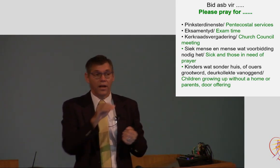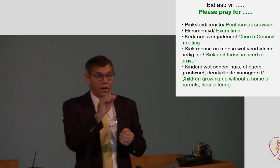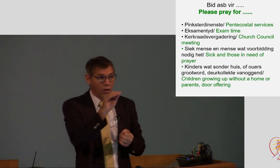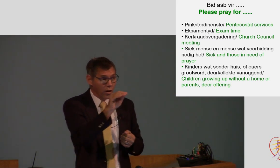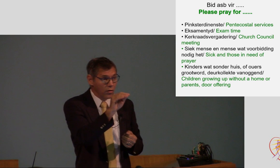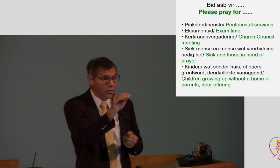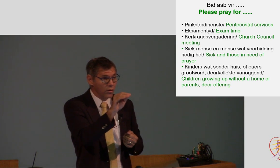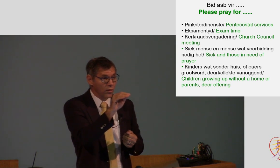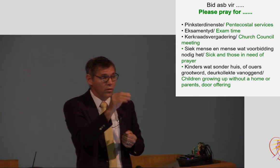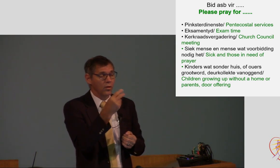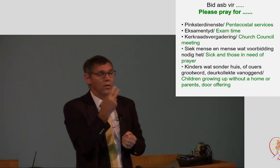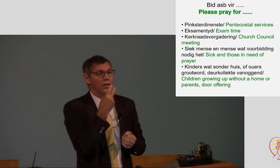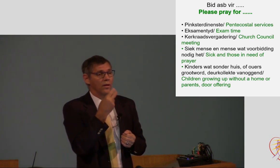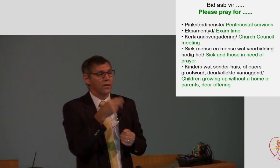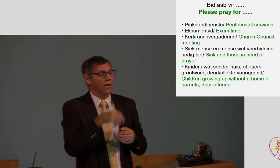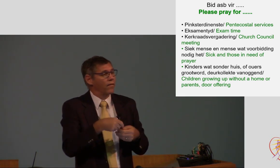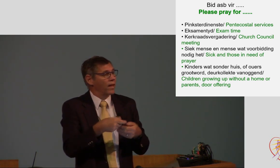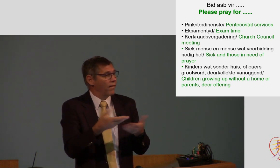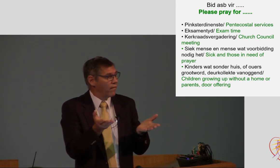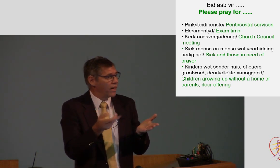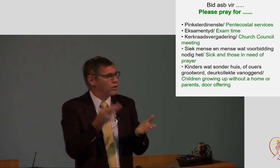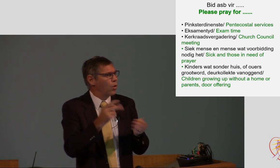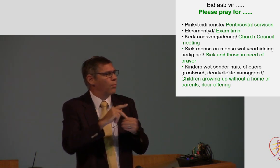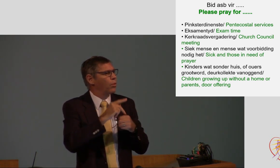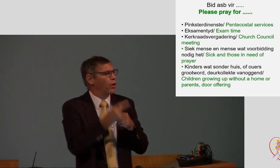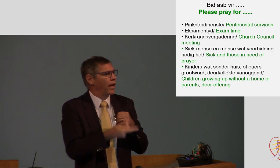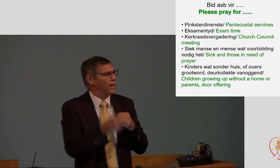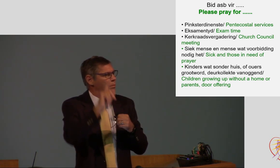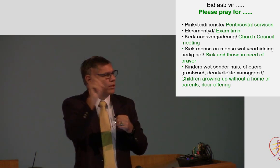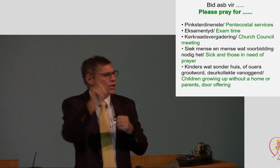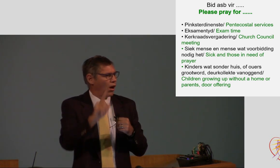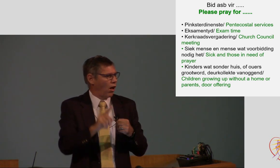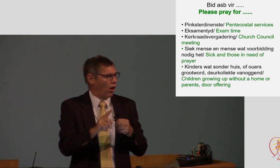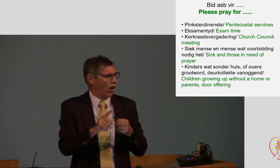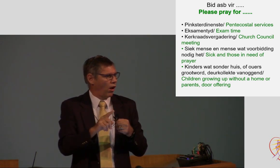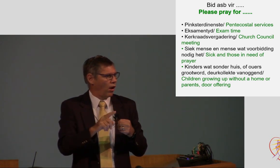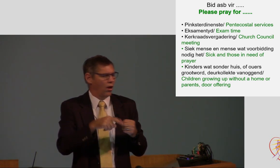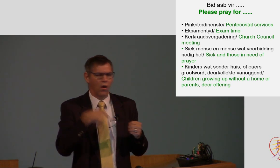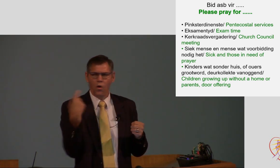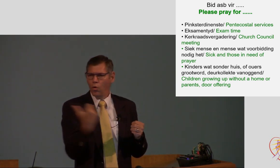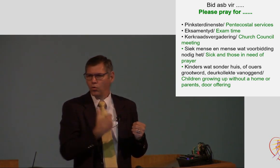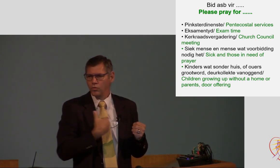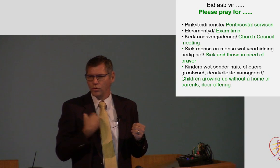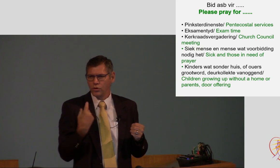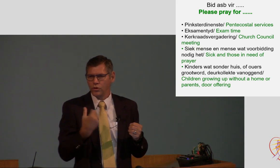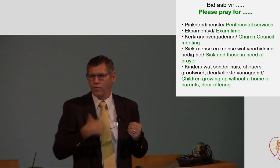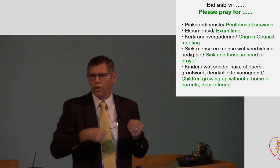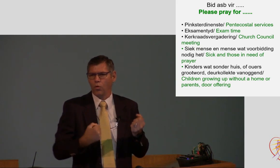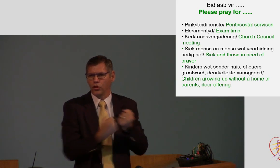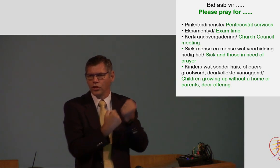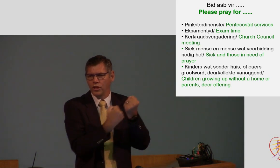nou, sal vir julle wys ook projek spesiaal ons wil ondersteun ook.